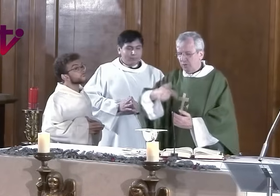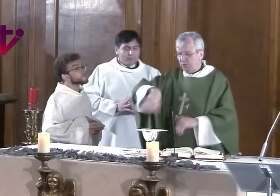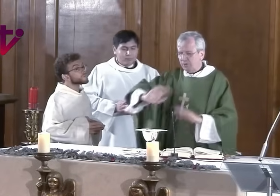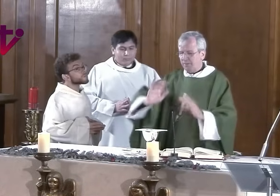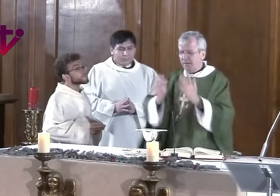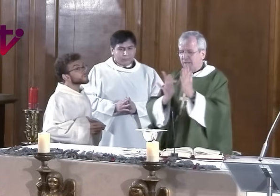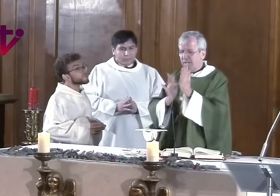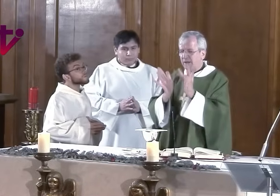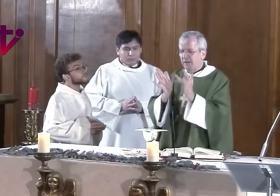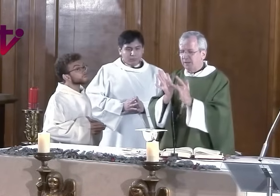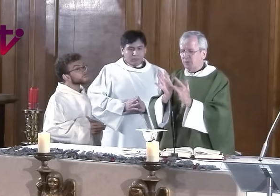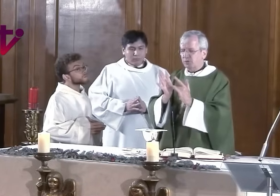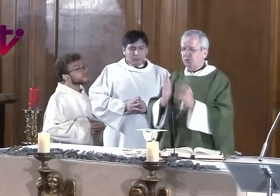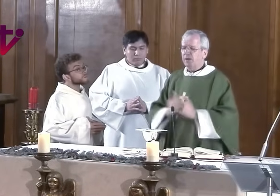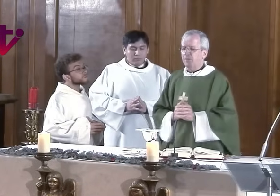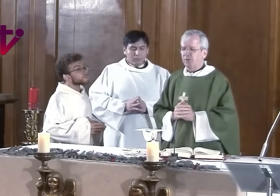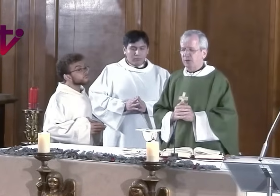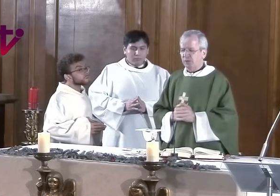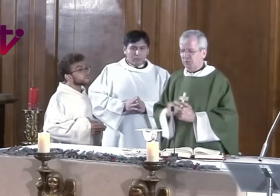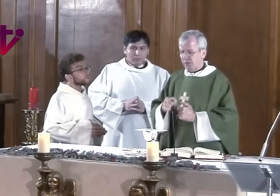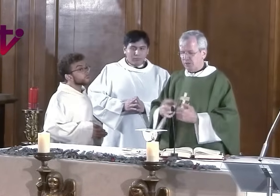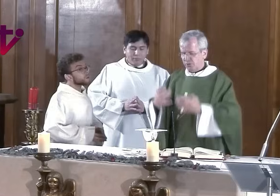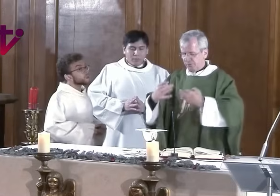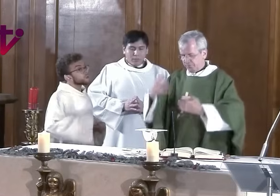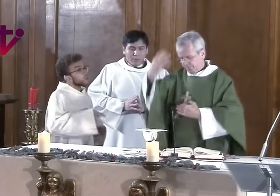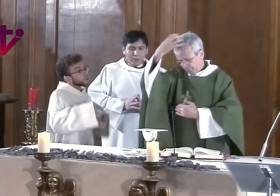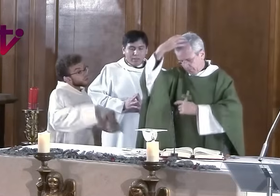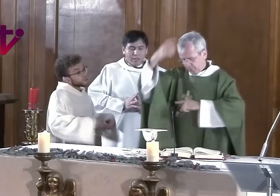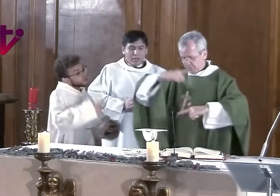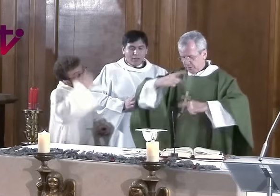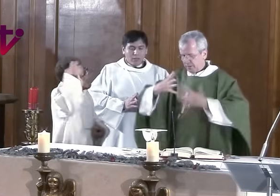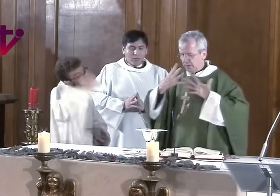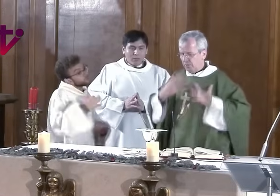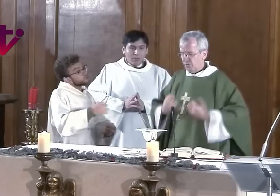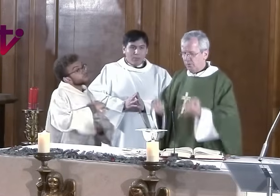la gloriosa venida de nuestro Salvador Jesucristo.